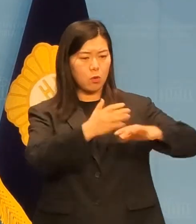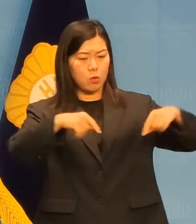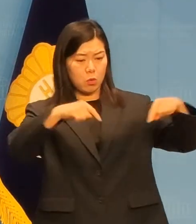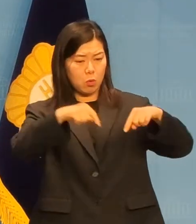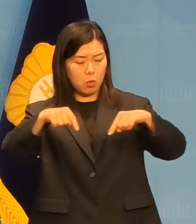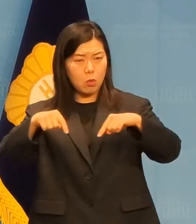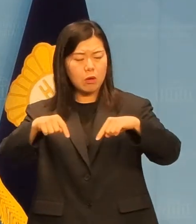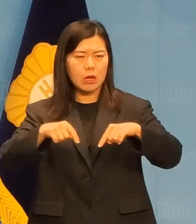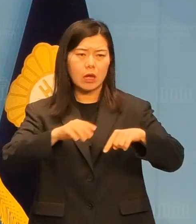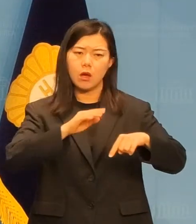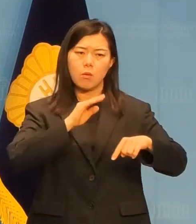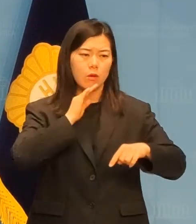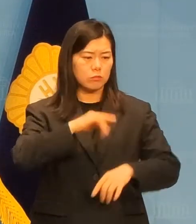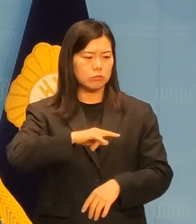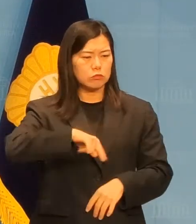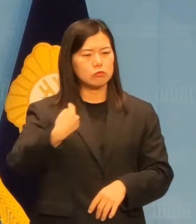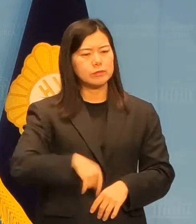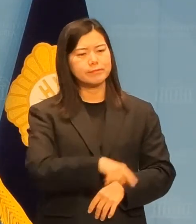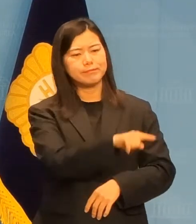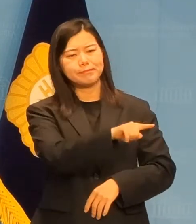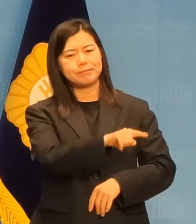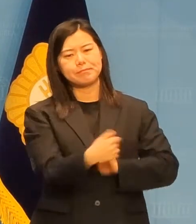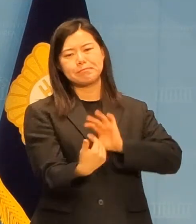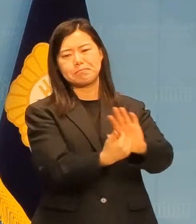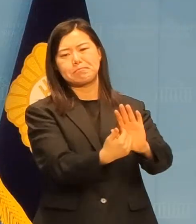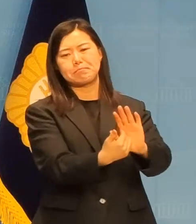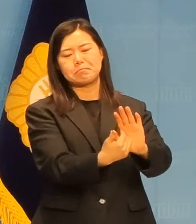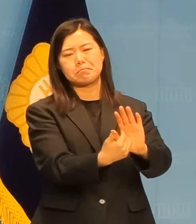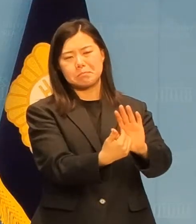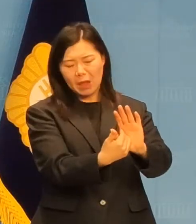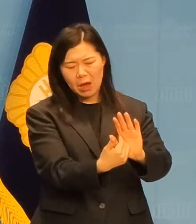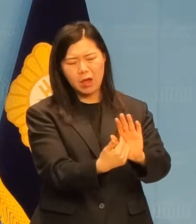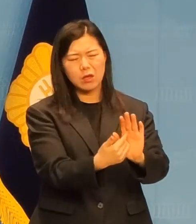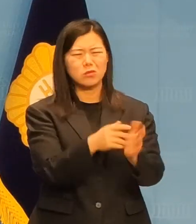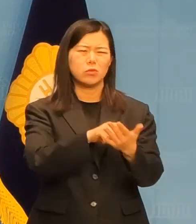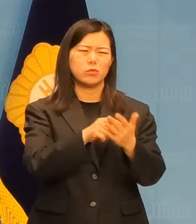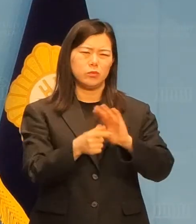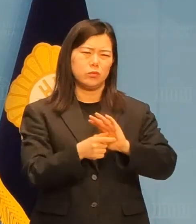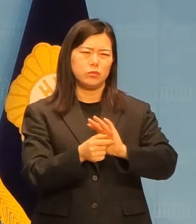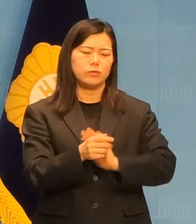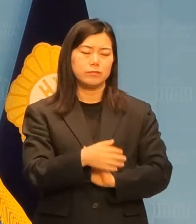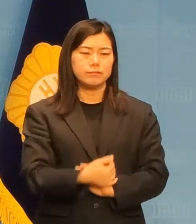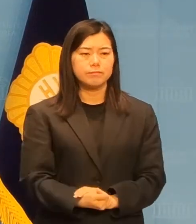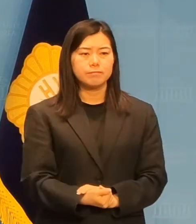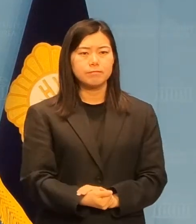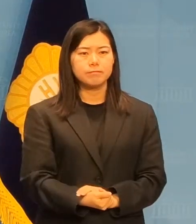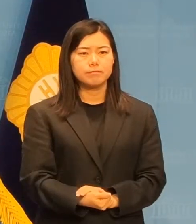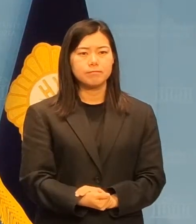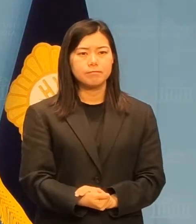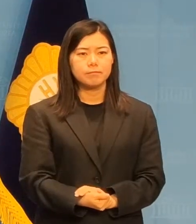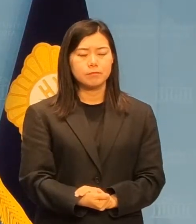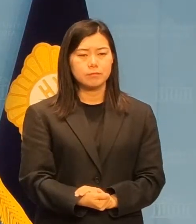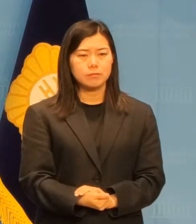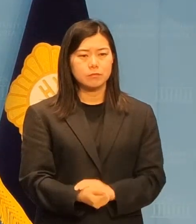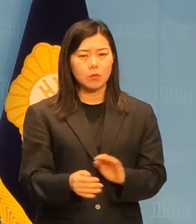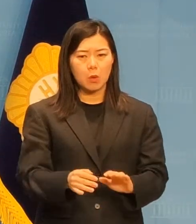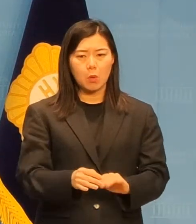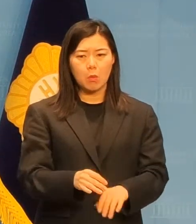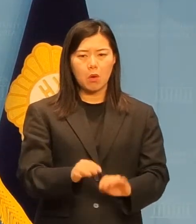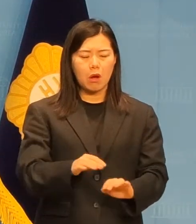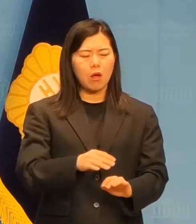사실상 탈중국 정책에 가까운 방향으로 이루어졌습니다. 자해 외교에